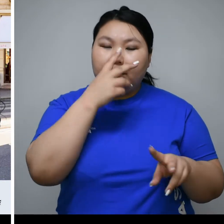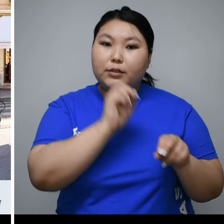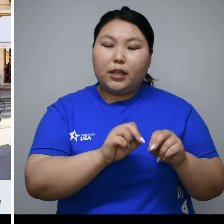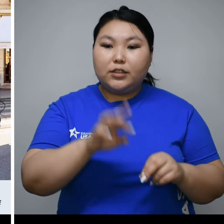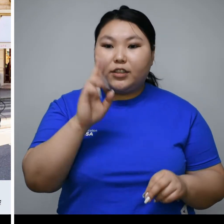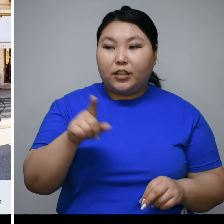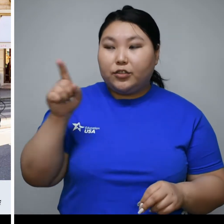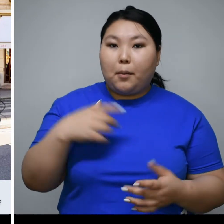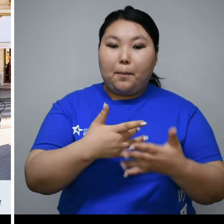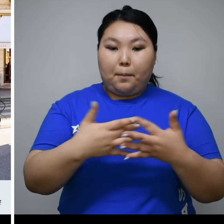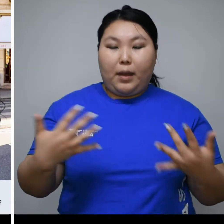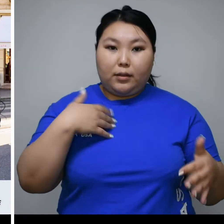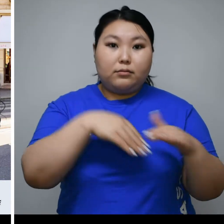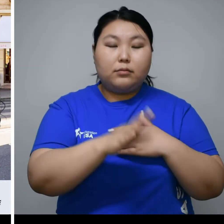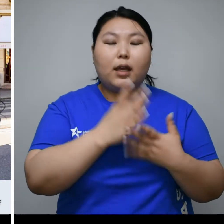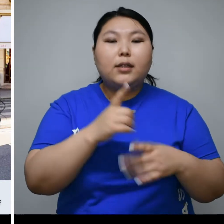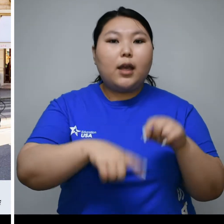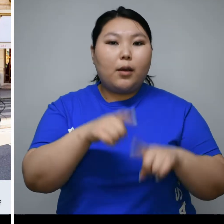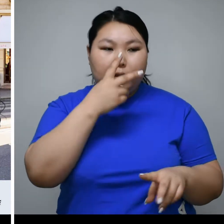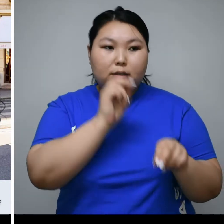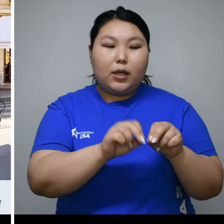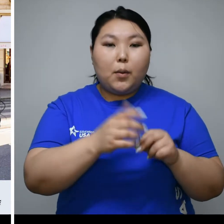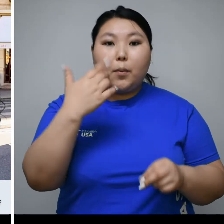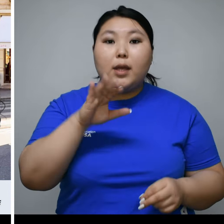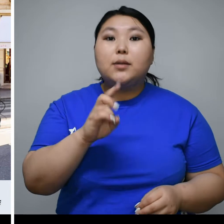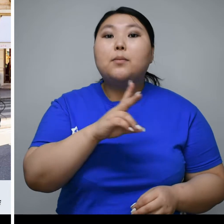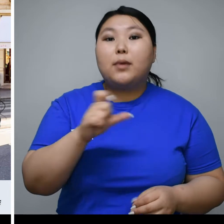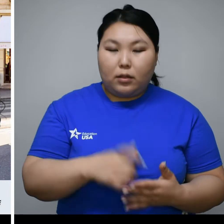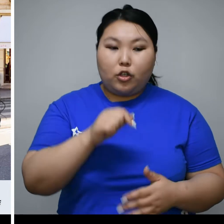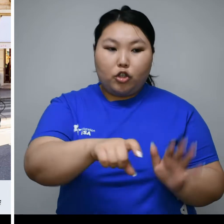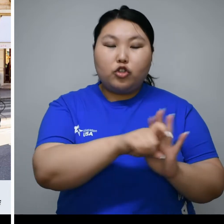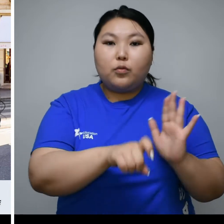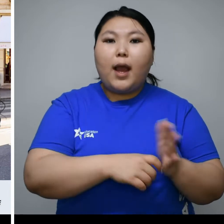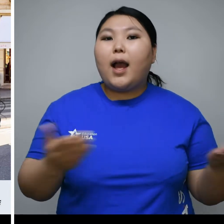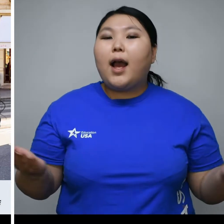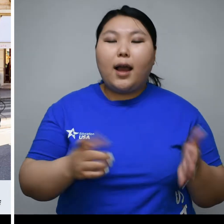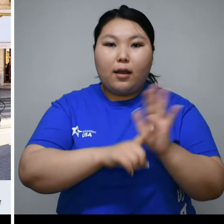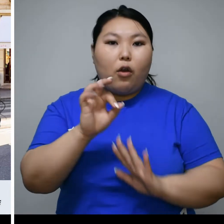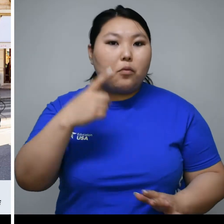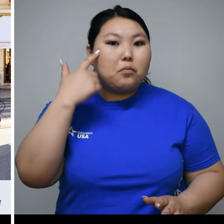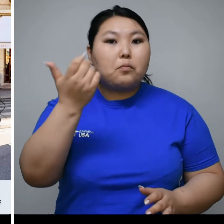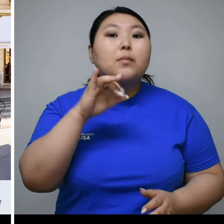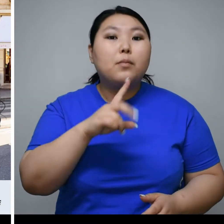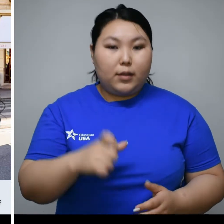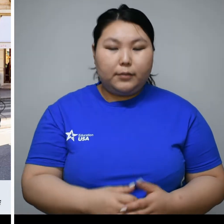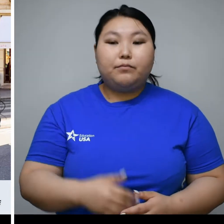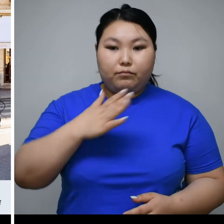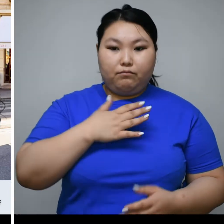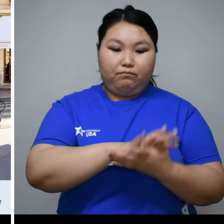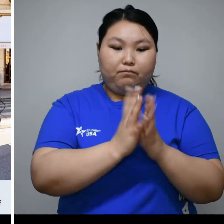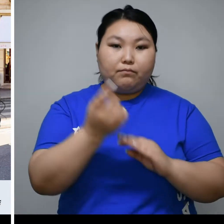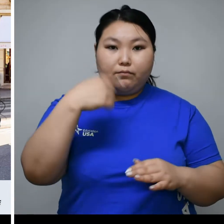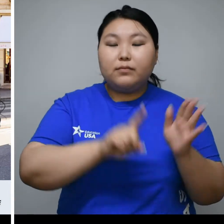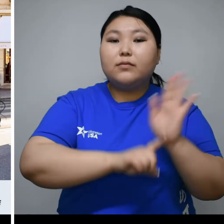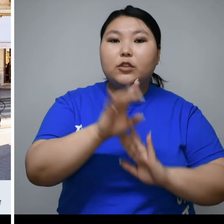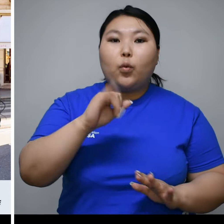шалгууртай, яг чамайг нөгөө материал явуулж байхад ямархуу шалгаруулттай байсан. Тэгээд энэ хөтөлбөрийг хаанаас анх олж мэдчихсэн бэ? Би болохоор